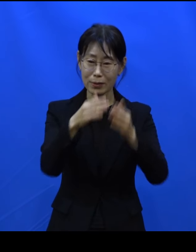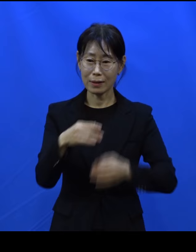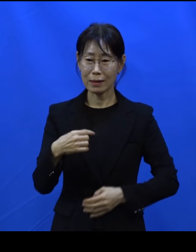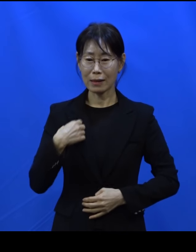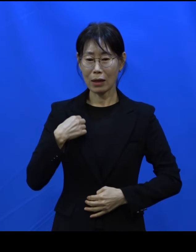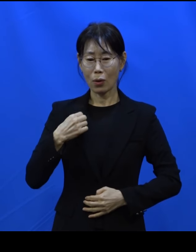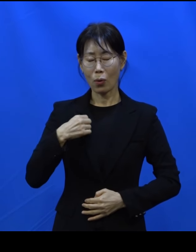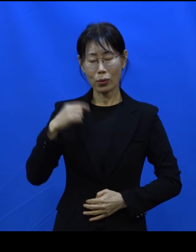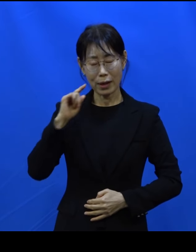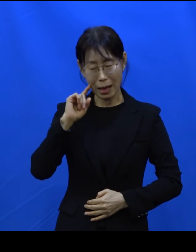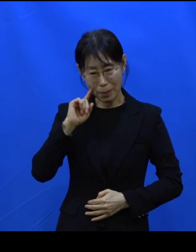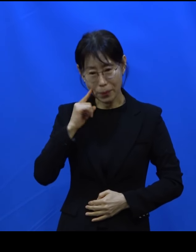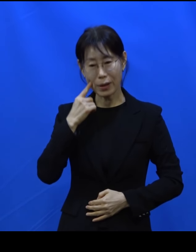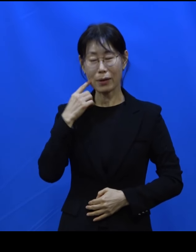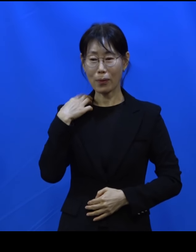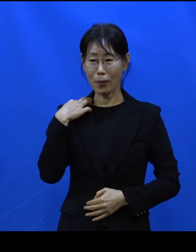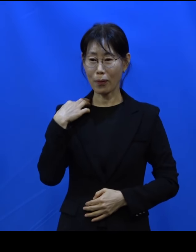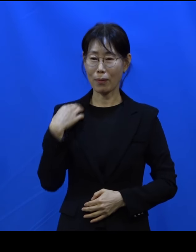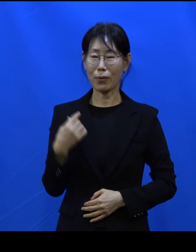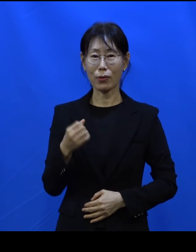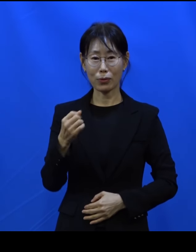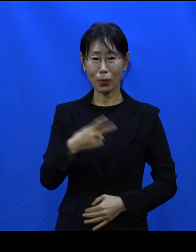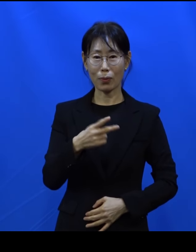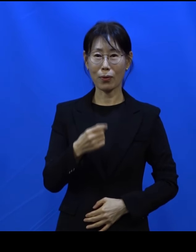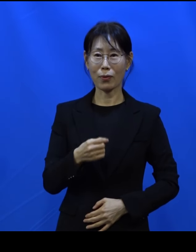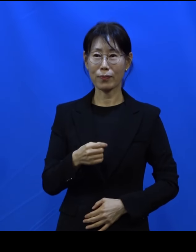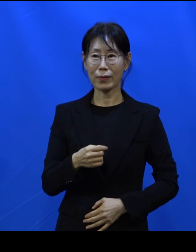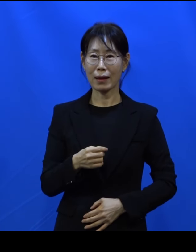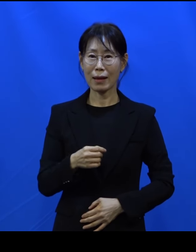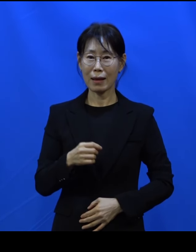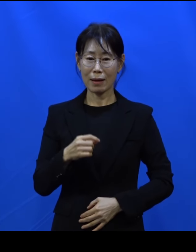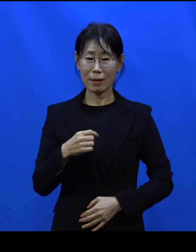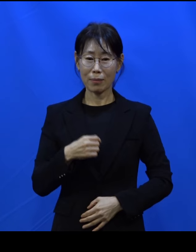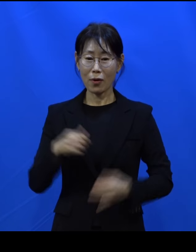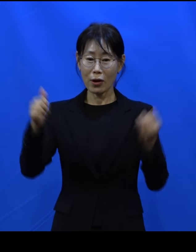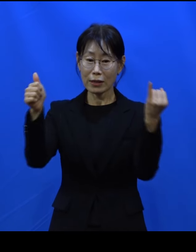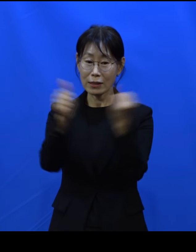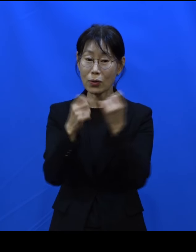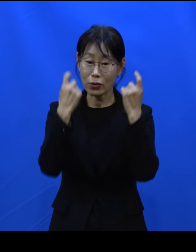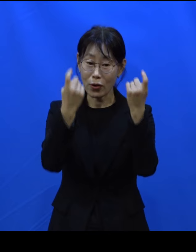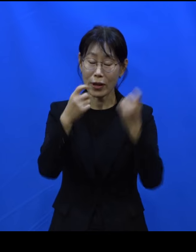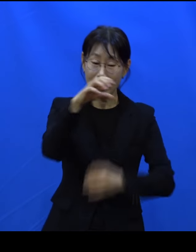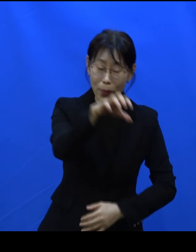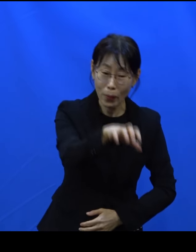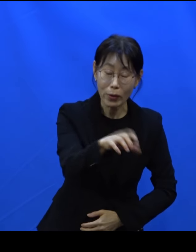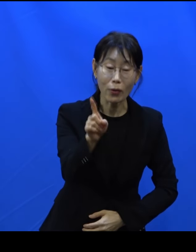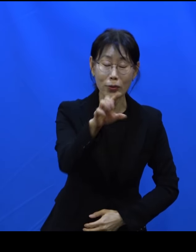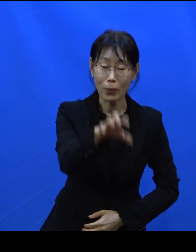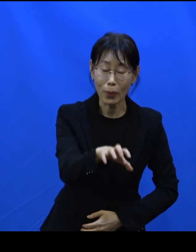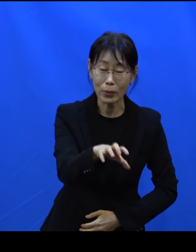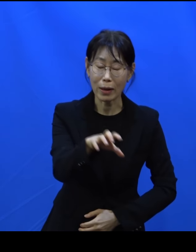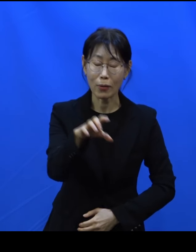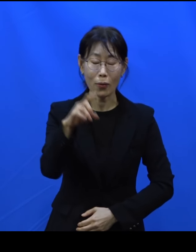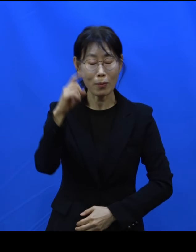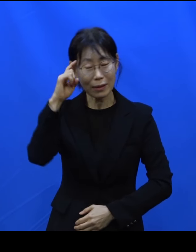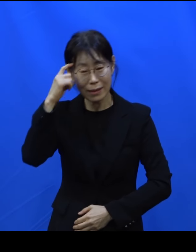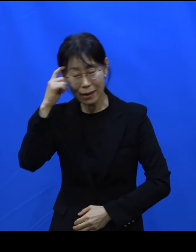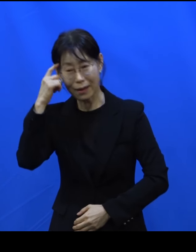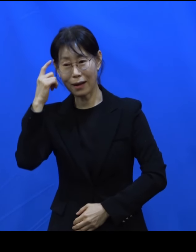막 쇼처럼 하고 뭐 야단인데 그러면 결혼식 날만 좋아질 가능성이